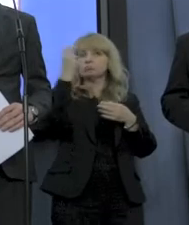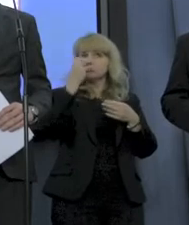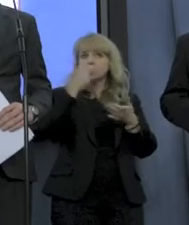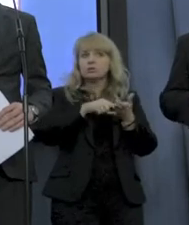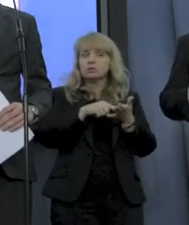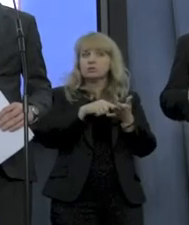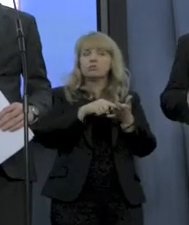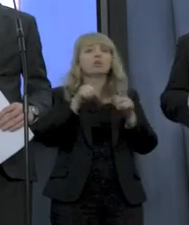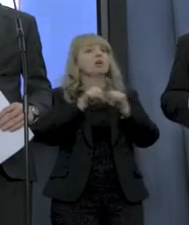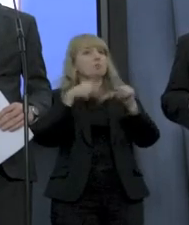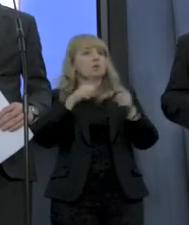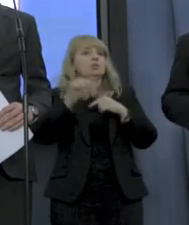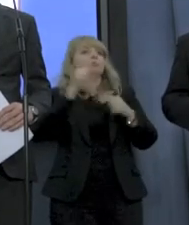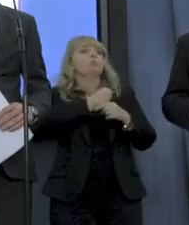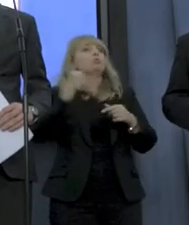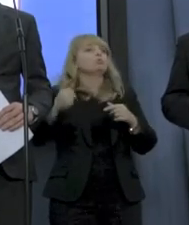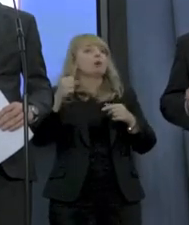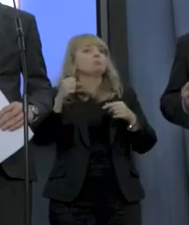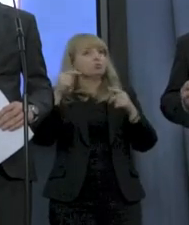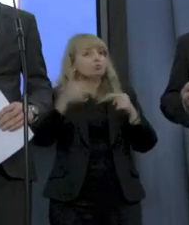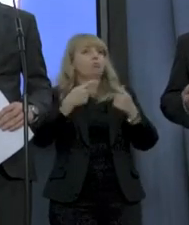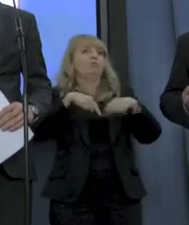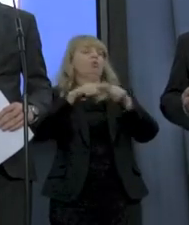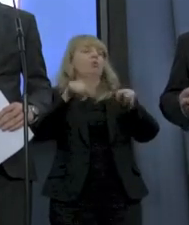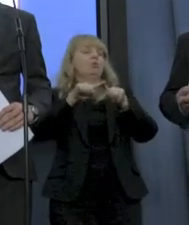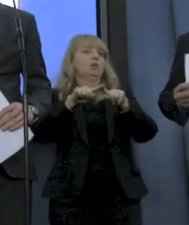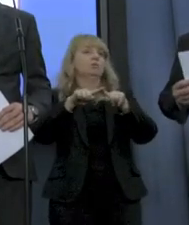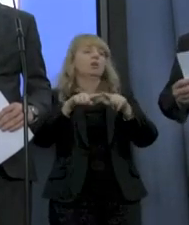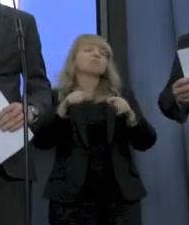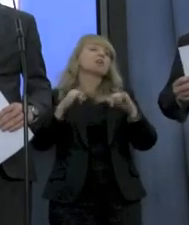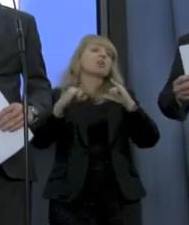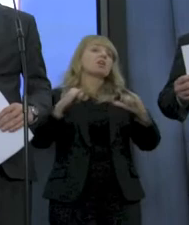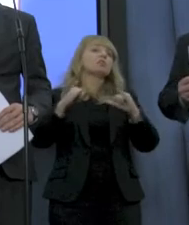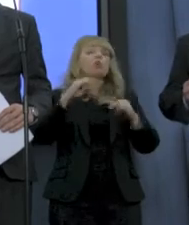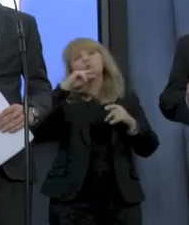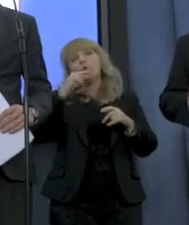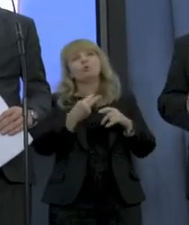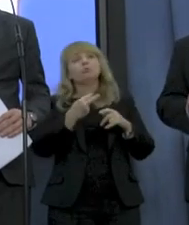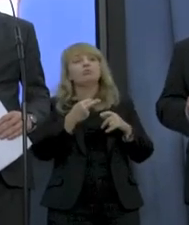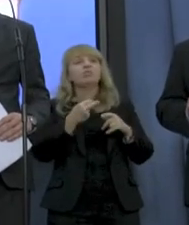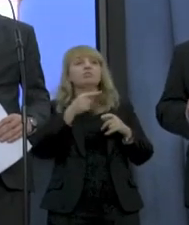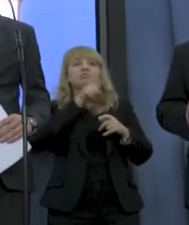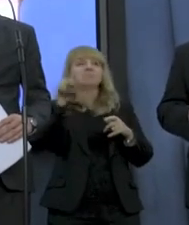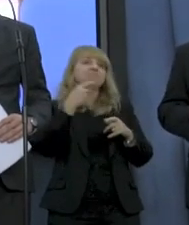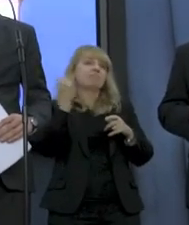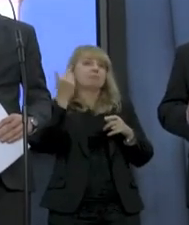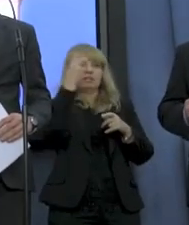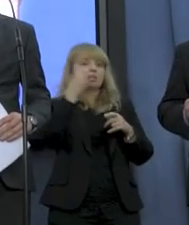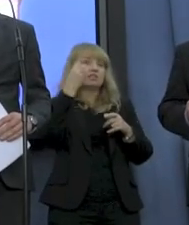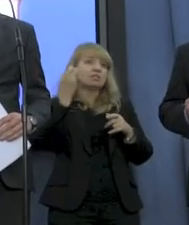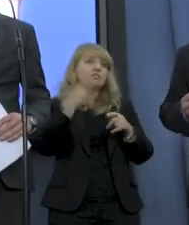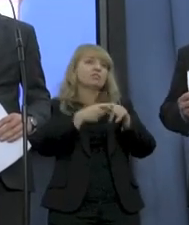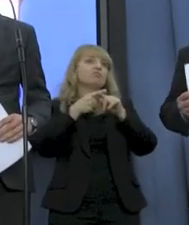przez posłów do zrealizowania. No niestety ze strony rządu nigdy nie było w tym temacie